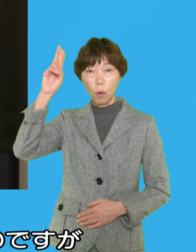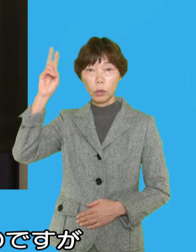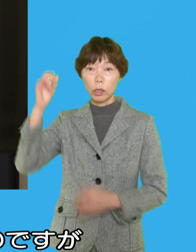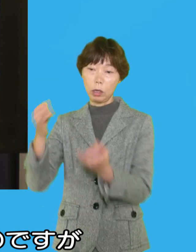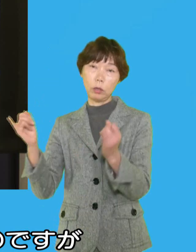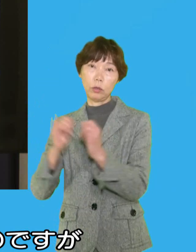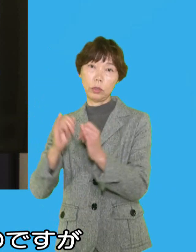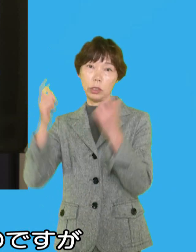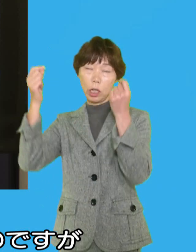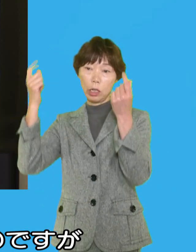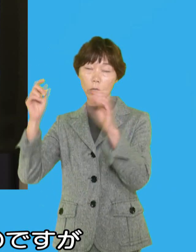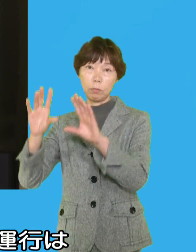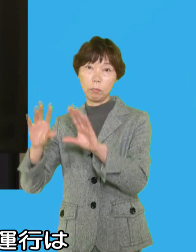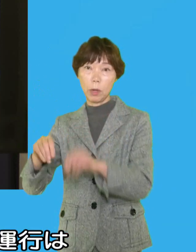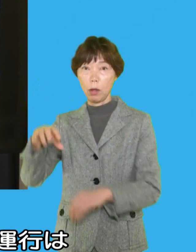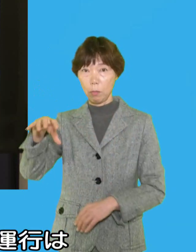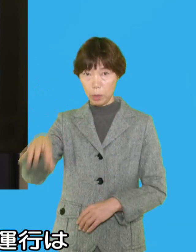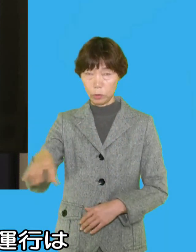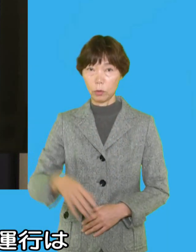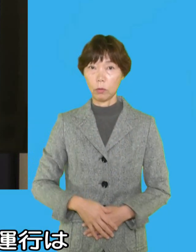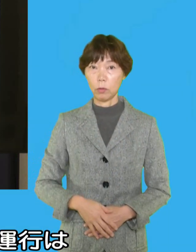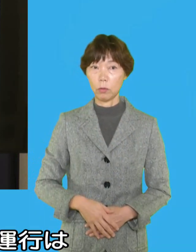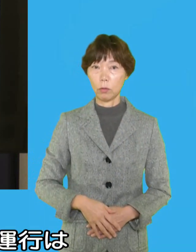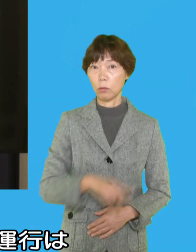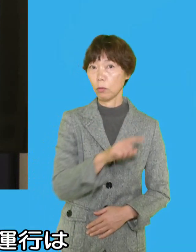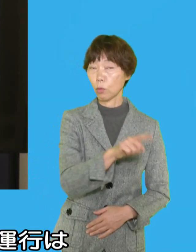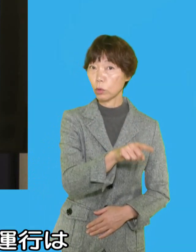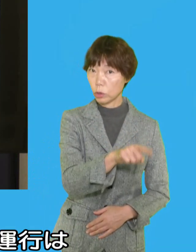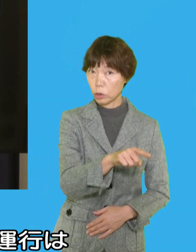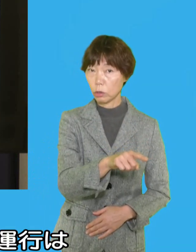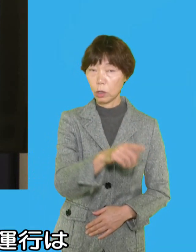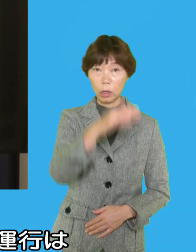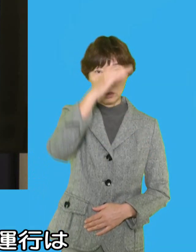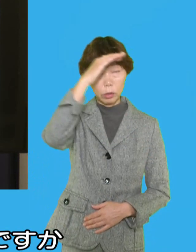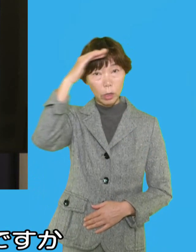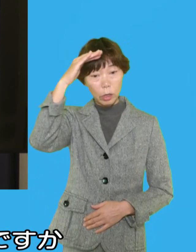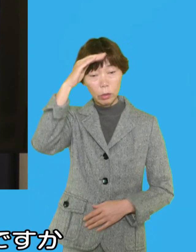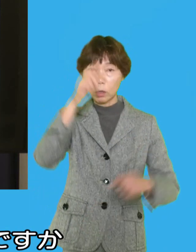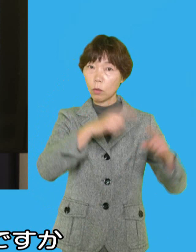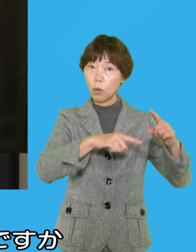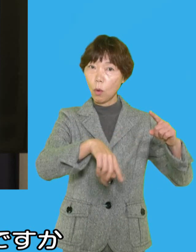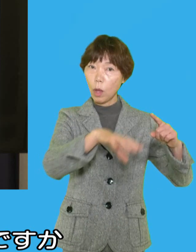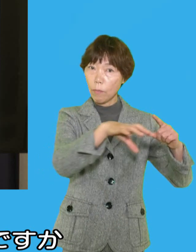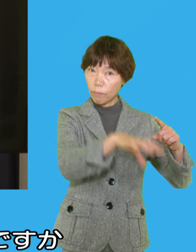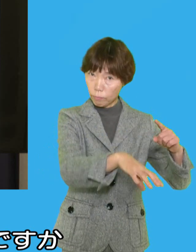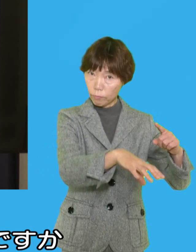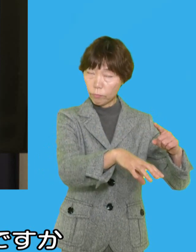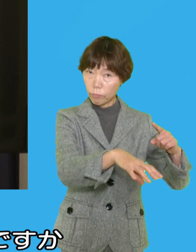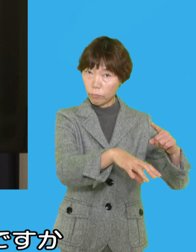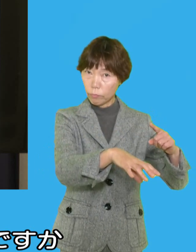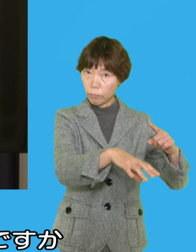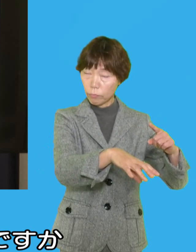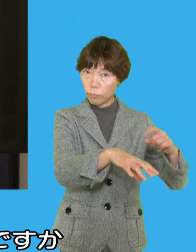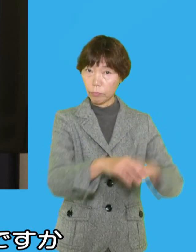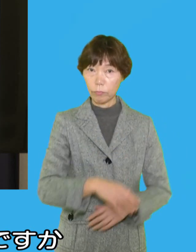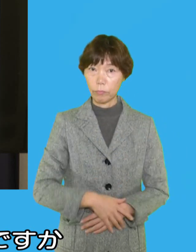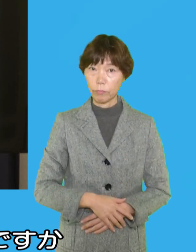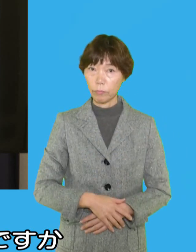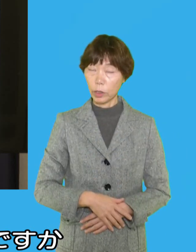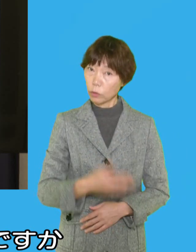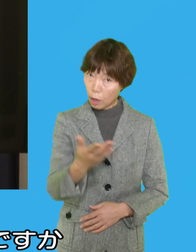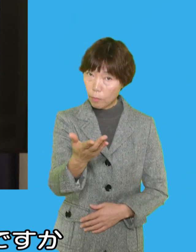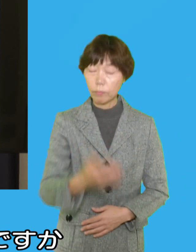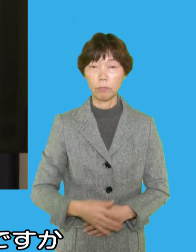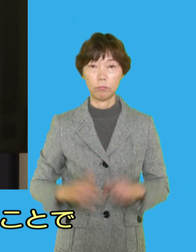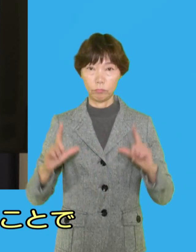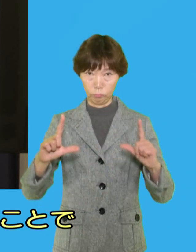跡地でやるんですけれども、はい、30年度にはガス気球の運行はこちらの大仙公園側に持ってくるという考